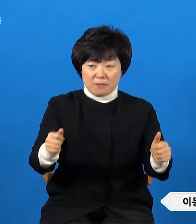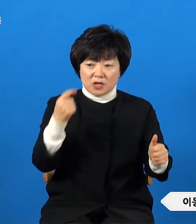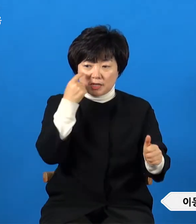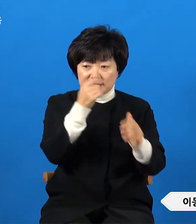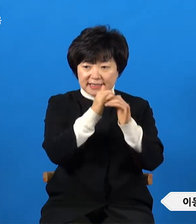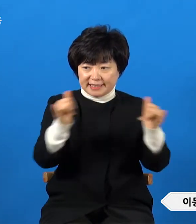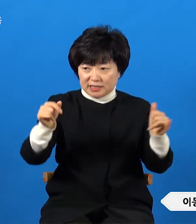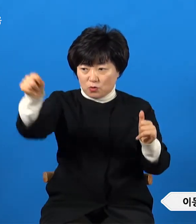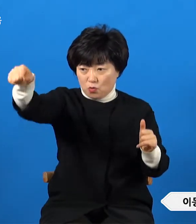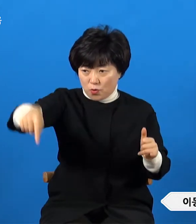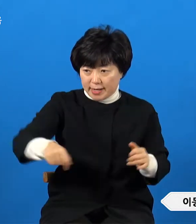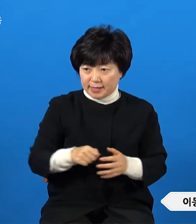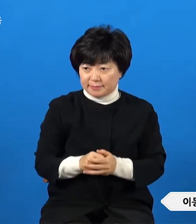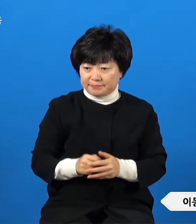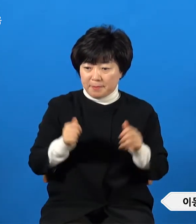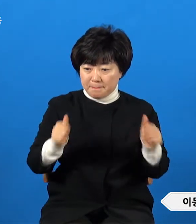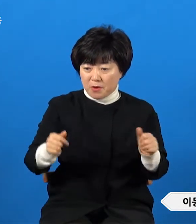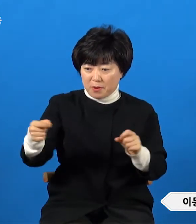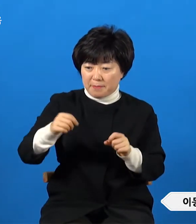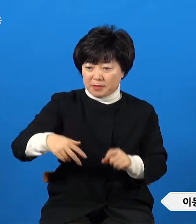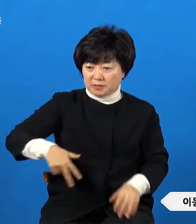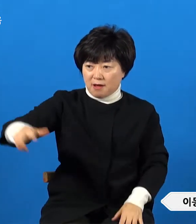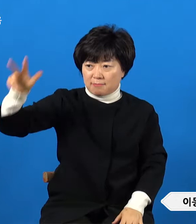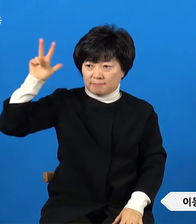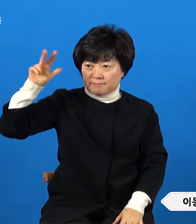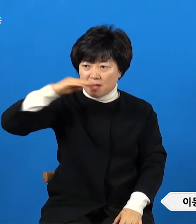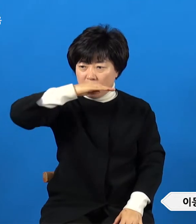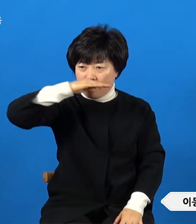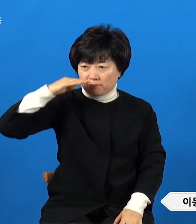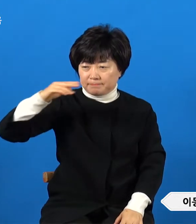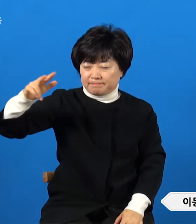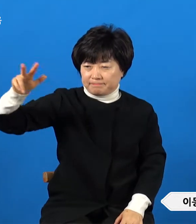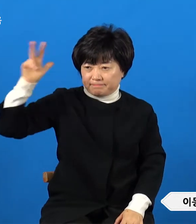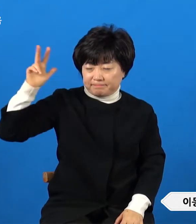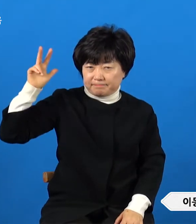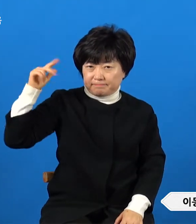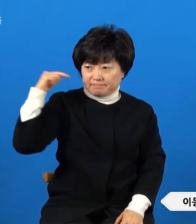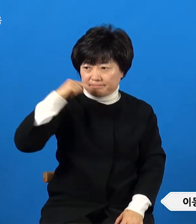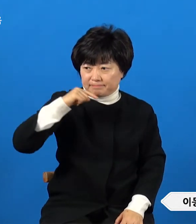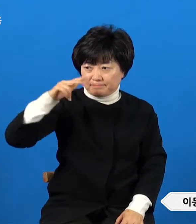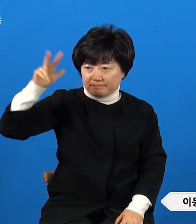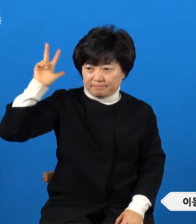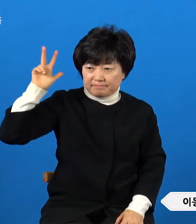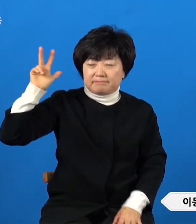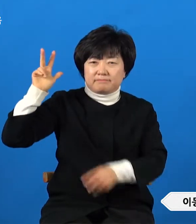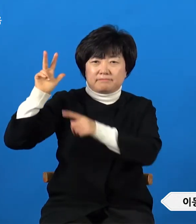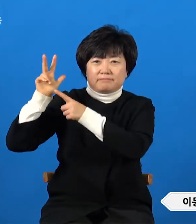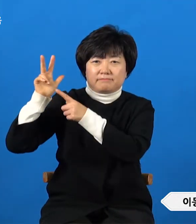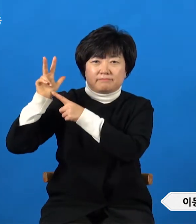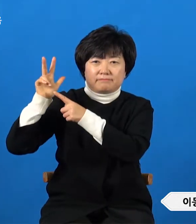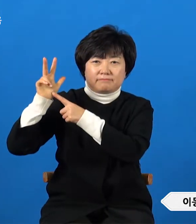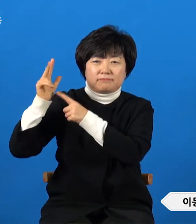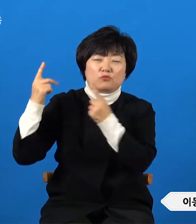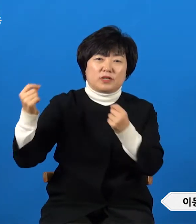법정에서 선서하는 것처럼 제가 엄숙히 맹세합니다. 똑같은 단어가 쓰여져.